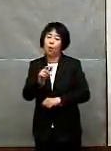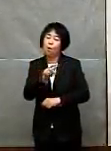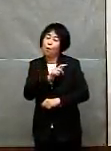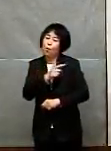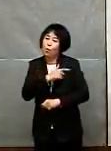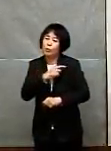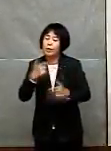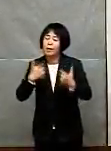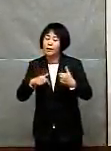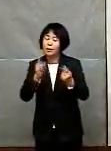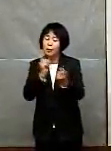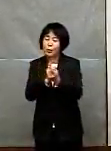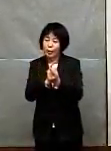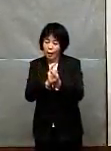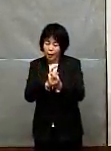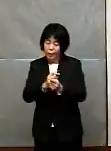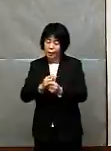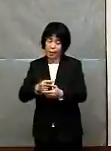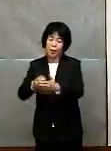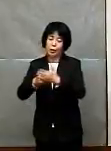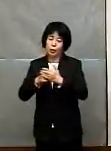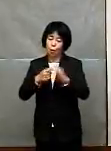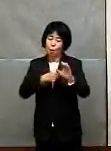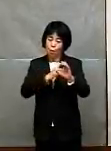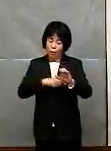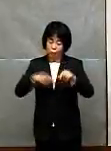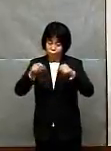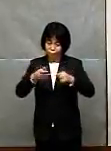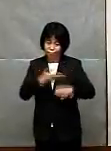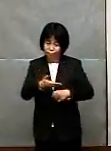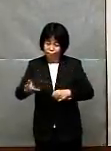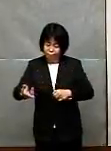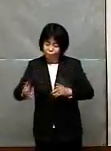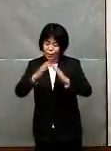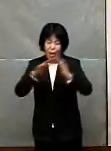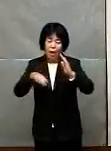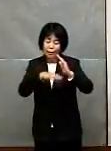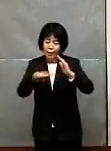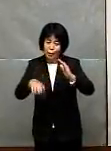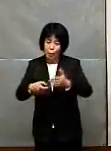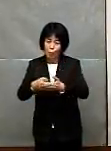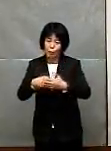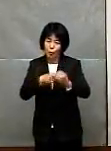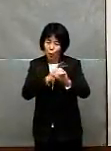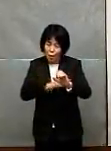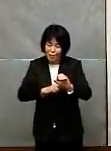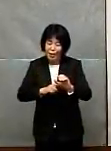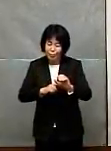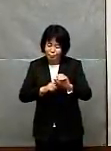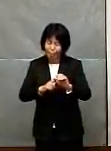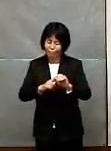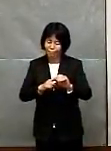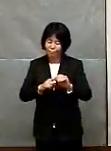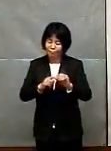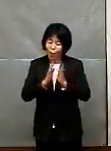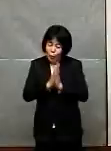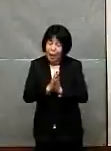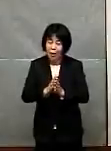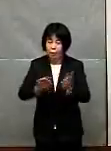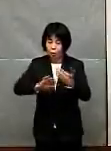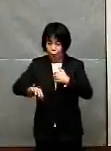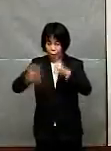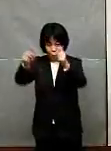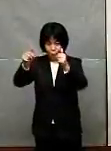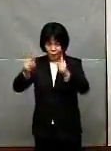年向けに省エネチラシを配布し、家庭での省エネの取り組みの促進を図るほか、ポ